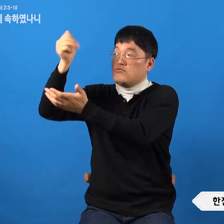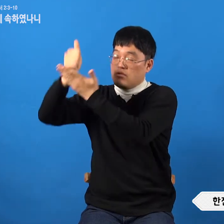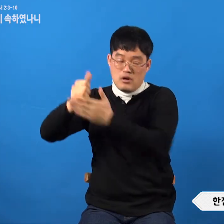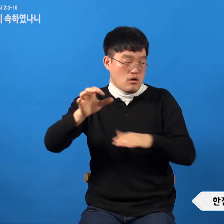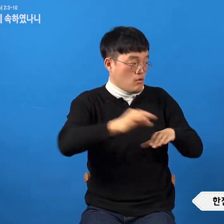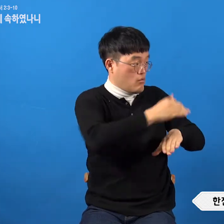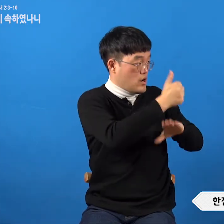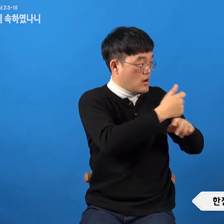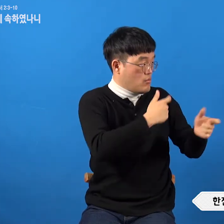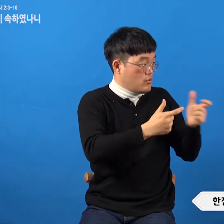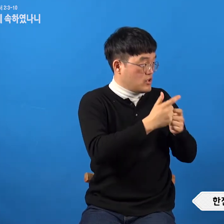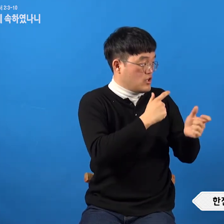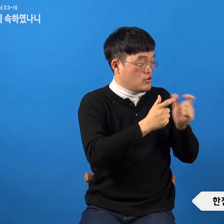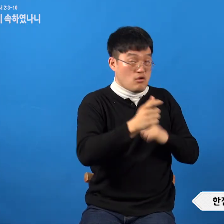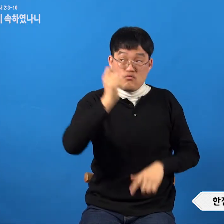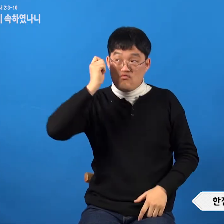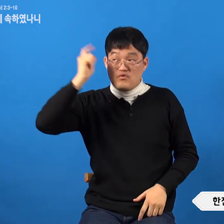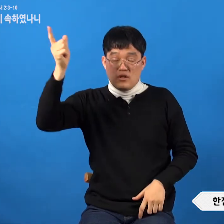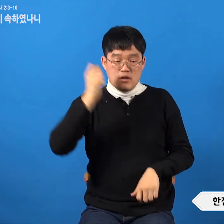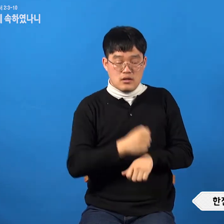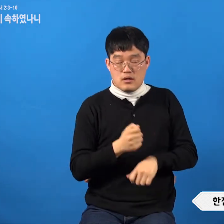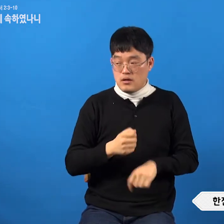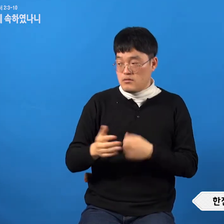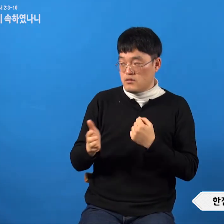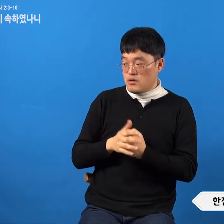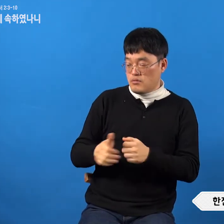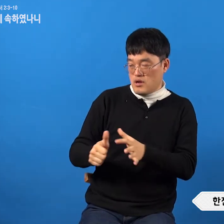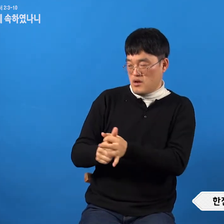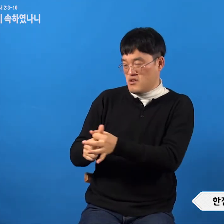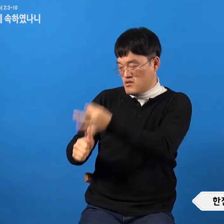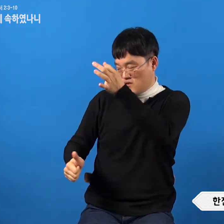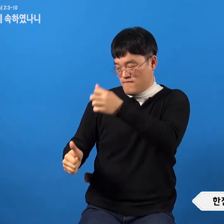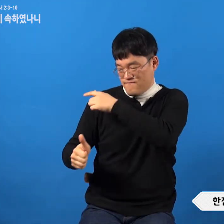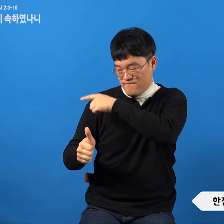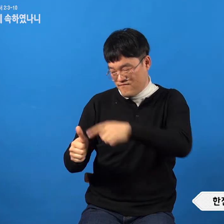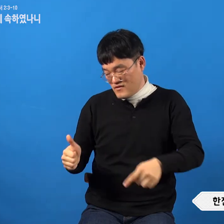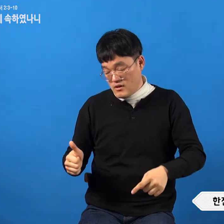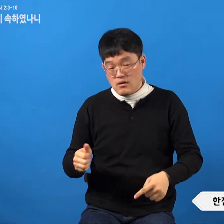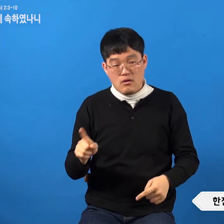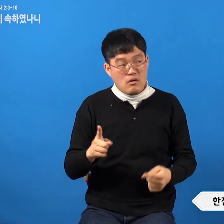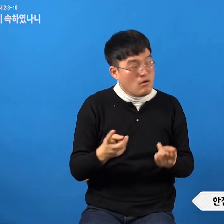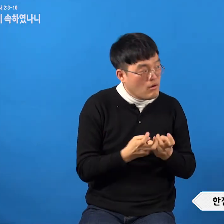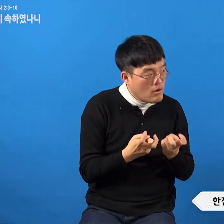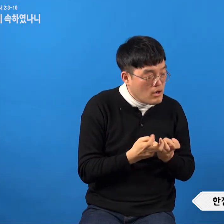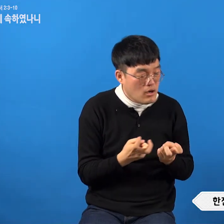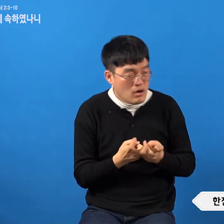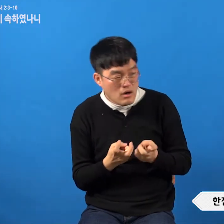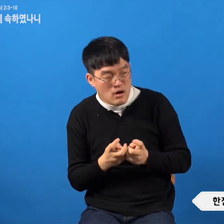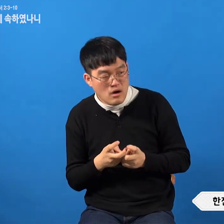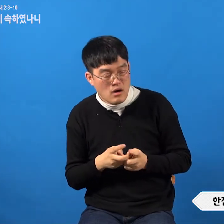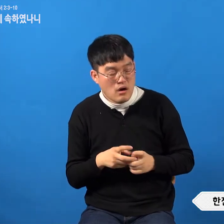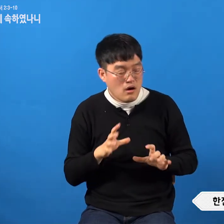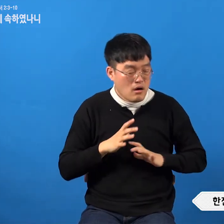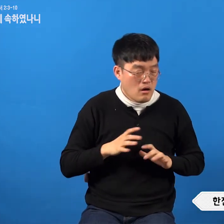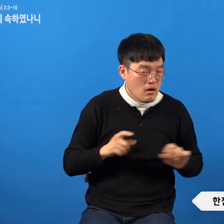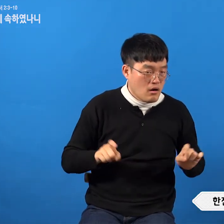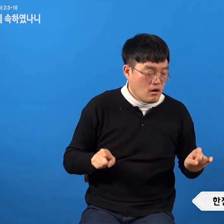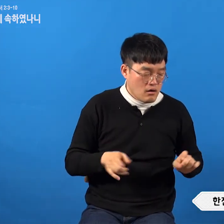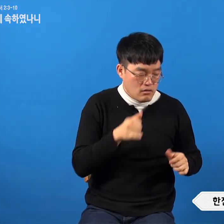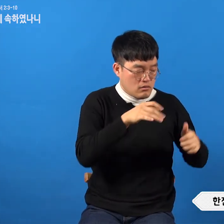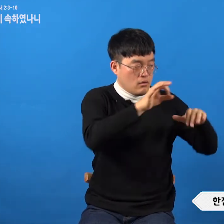위대하다 그런 말을 했으니까 이거 목이 떨어져 나가는 것은 아닌지 전부 두려움에 벌벌 떨고 있습니다.